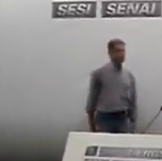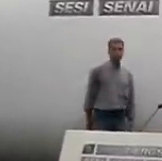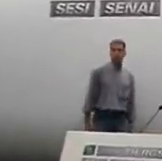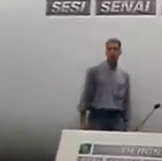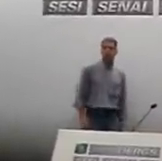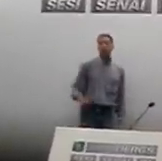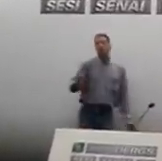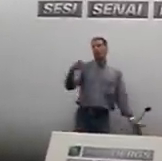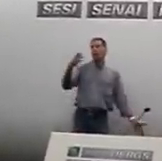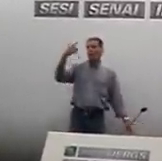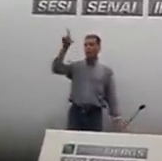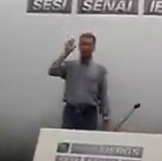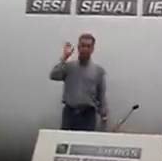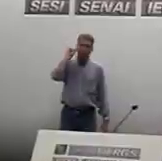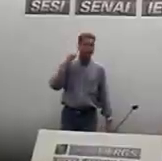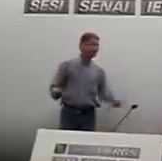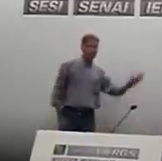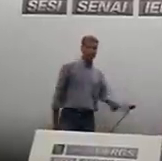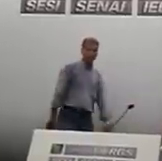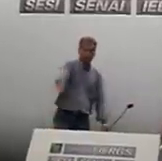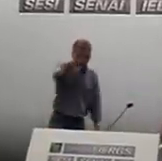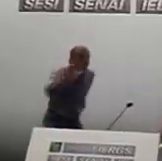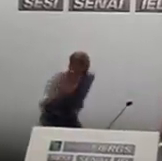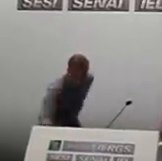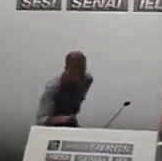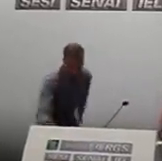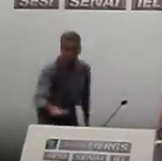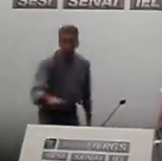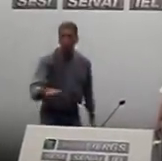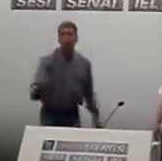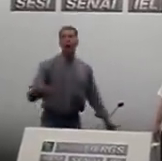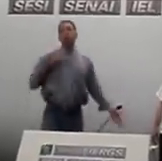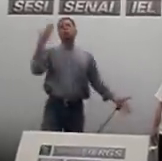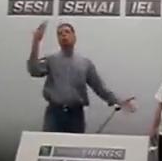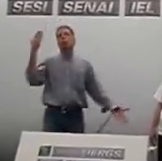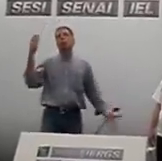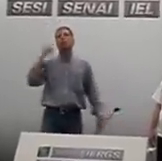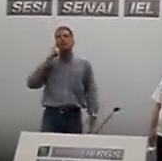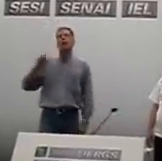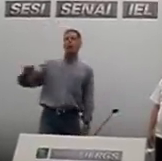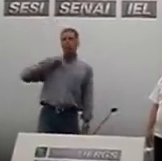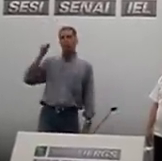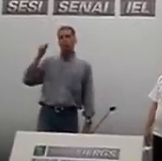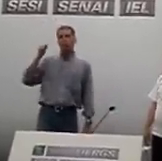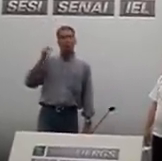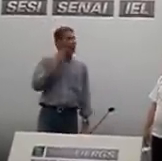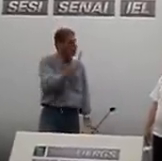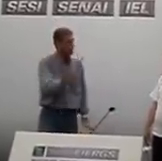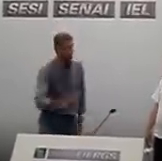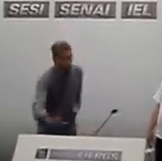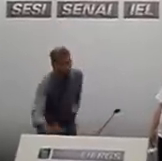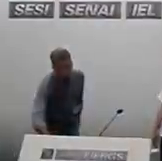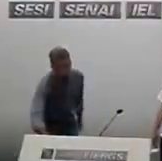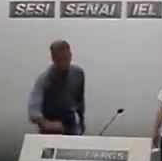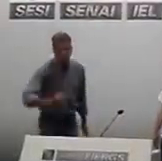Então, acenar a pessoa ou bater com o pé no chão. Às vezes os ouvintes batem na mesa e